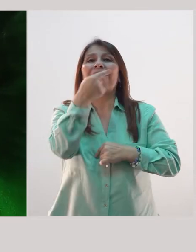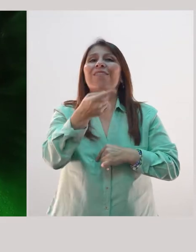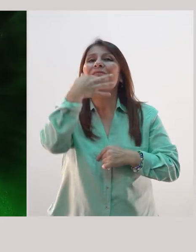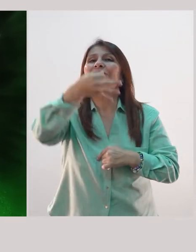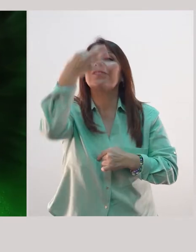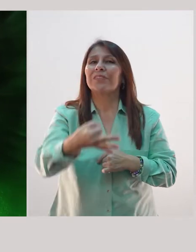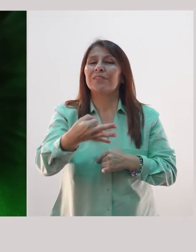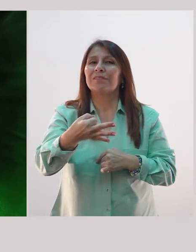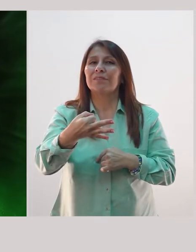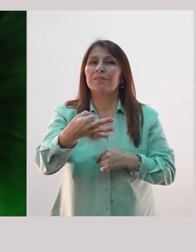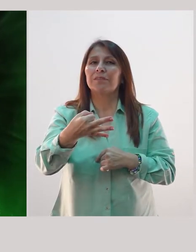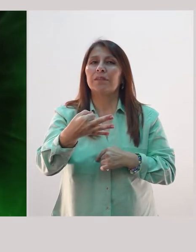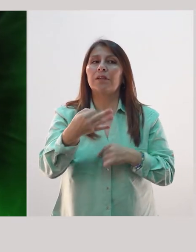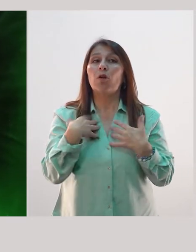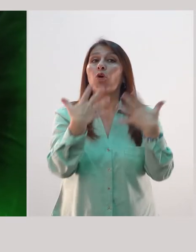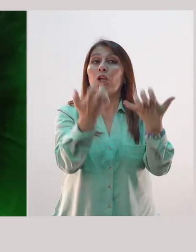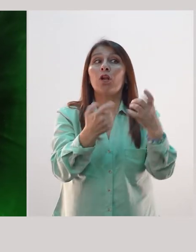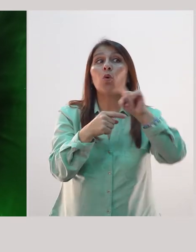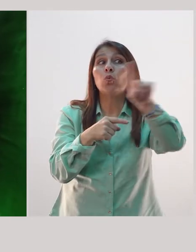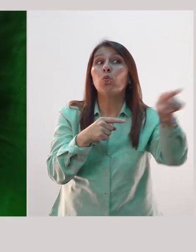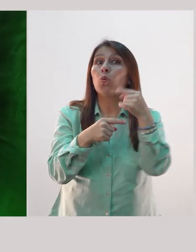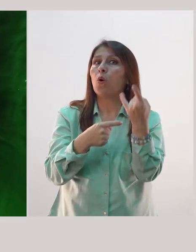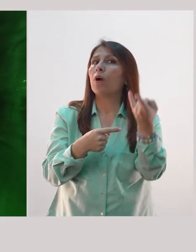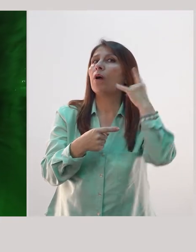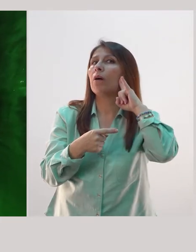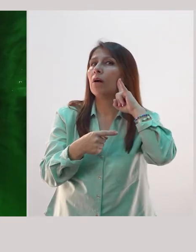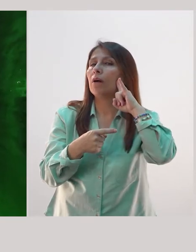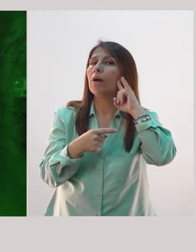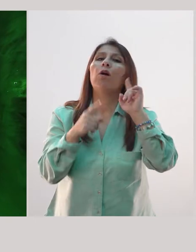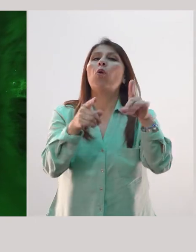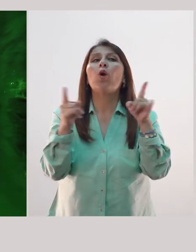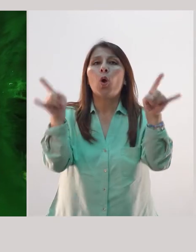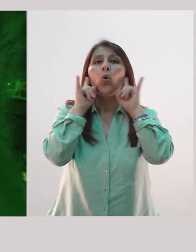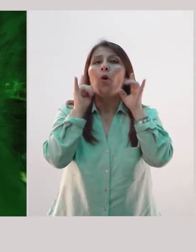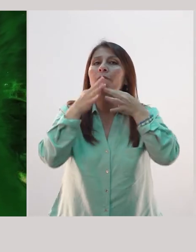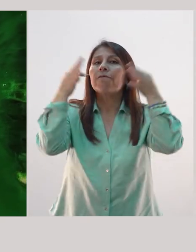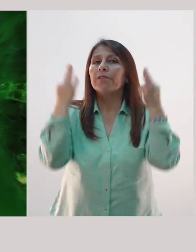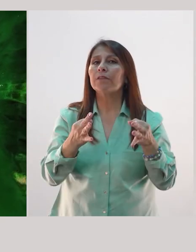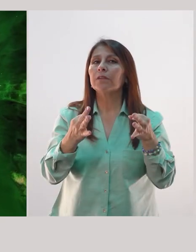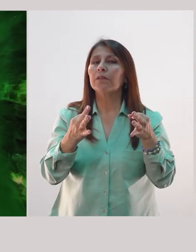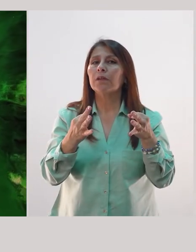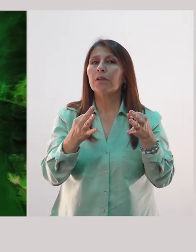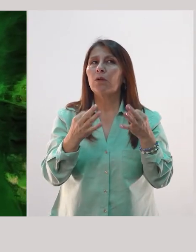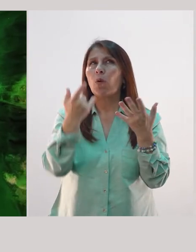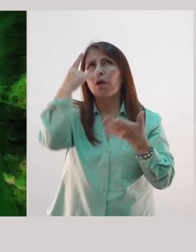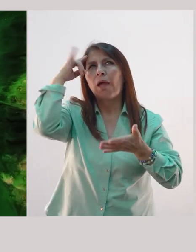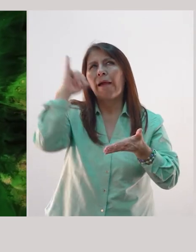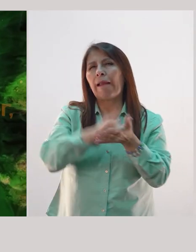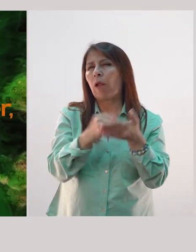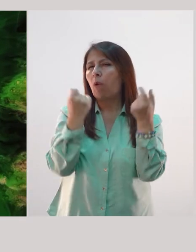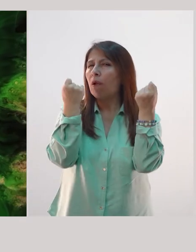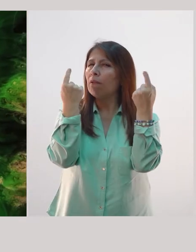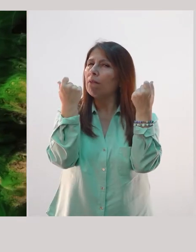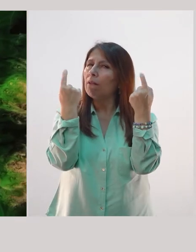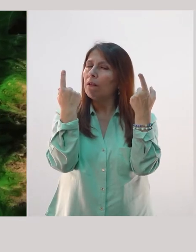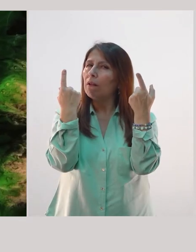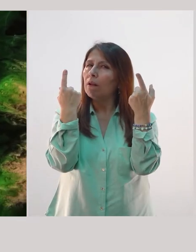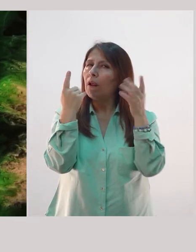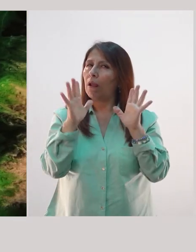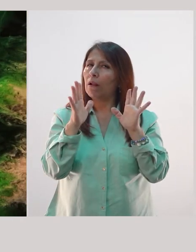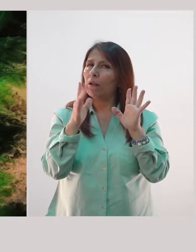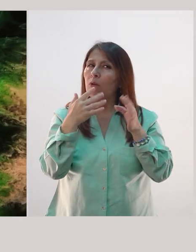digo, lo que quieres oír, lo que oyes, lo que crees entender, lo que